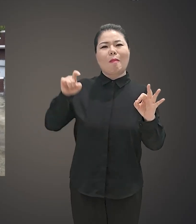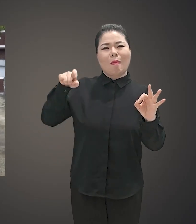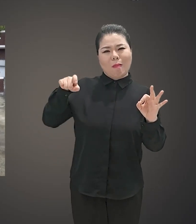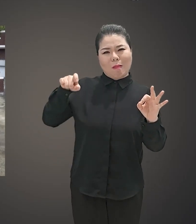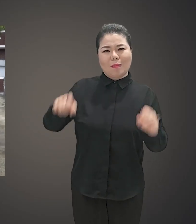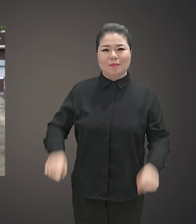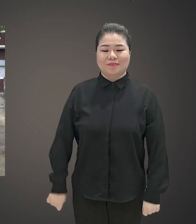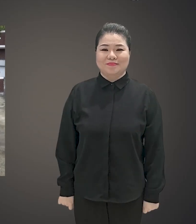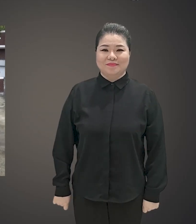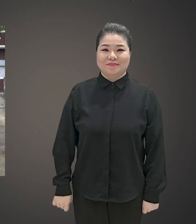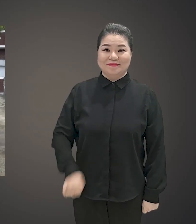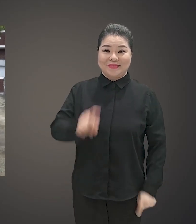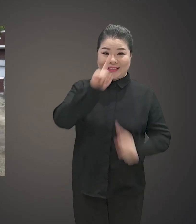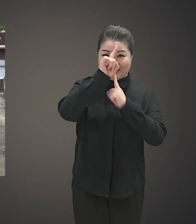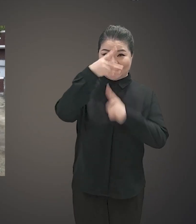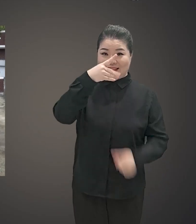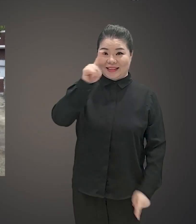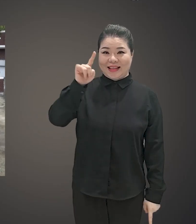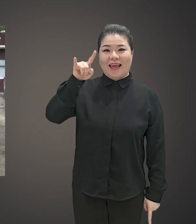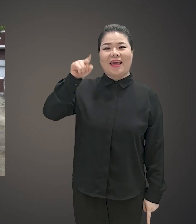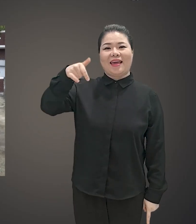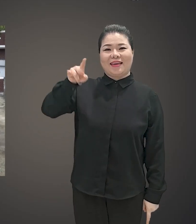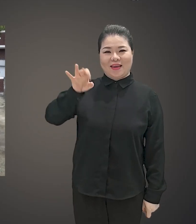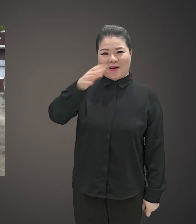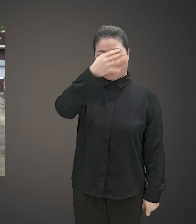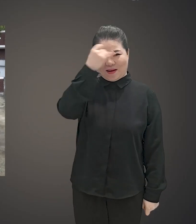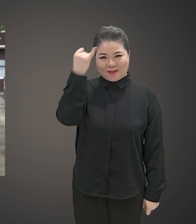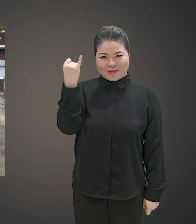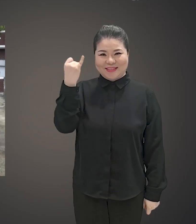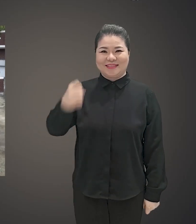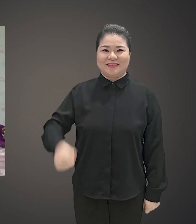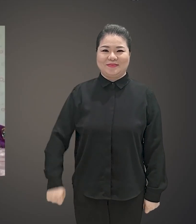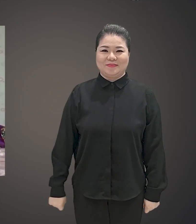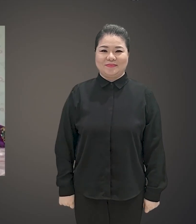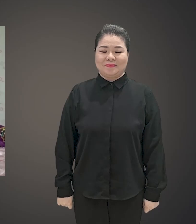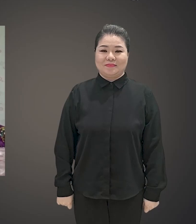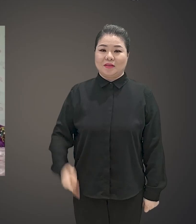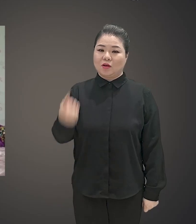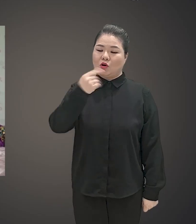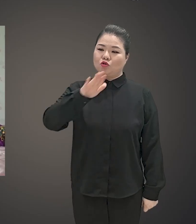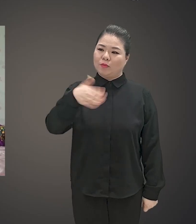꼬르진다. 우롱니 갓골댁, 이태경 할머니.